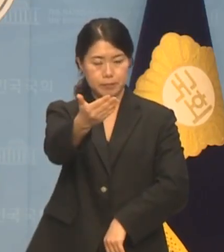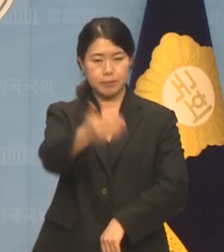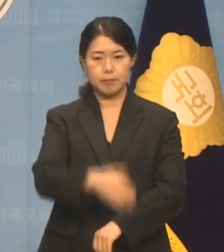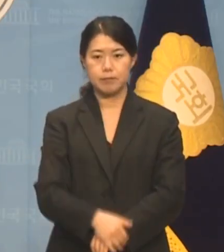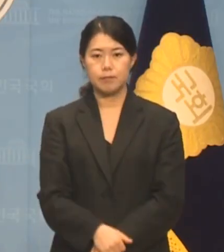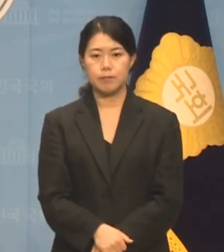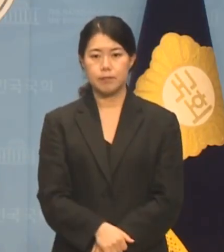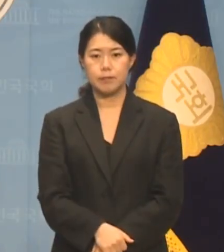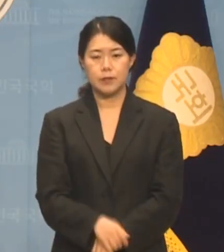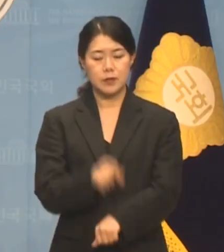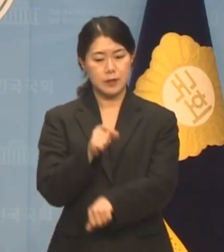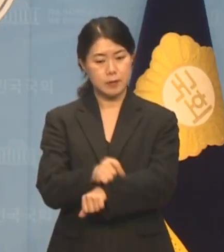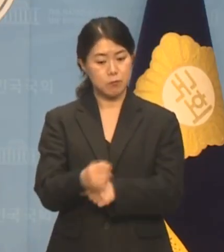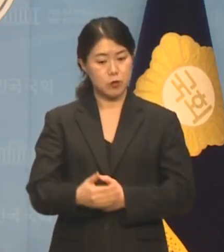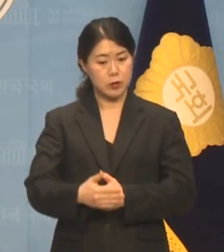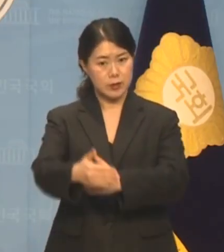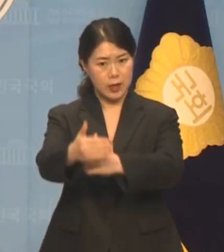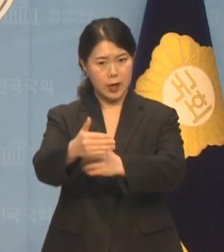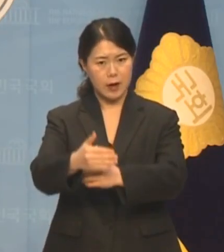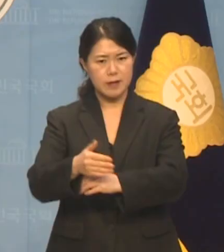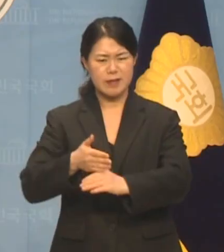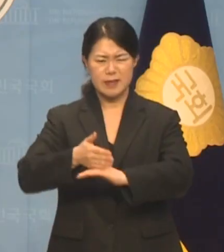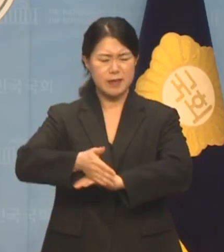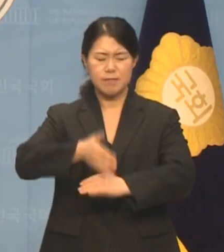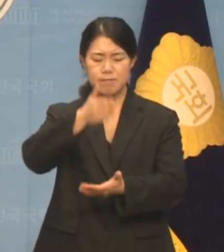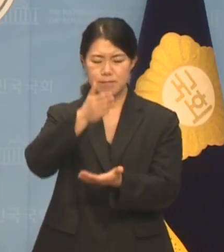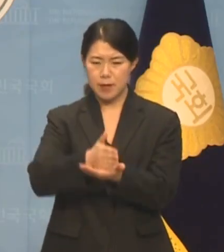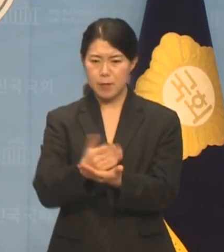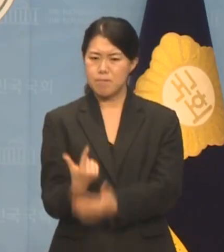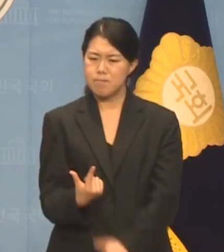송부하는 실무적 절차를 지체함 없이